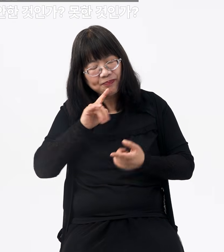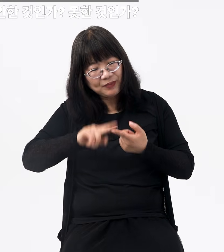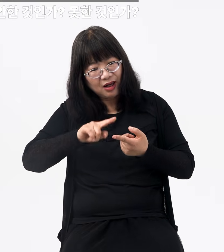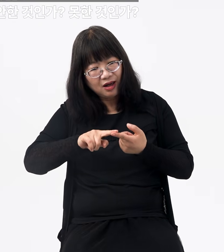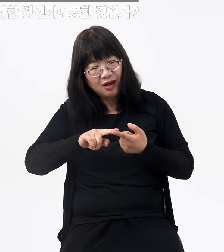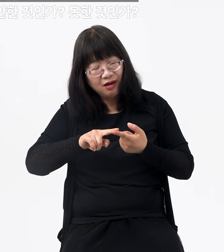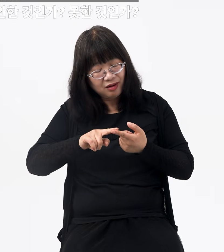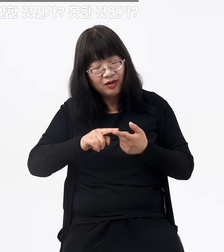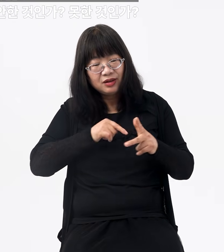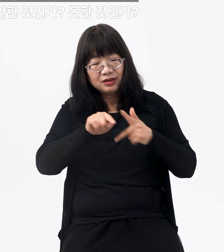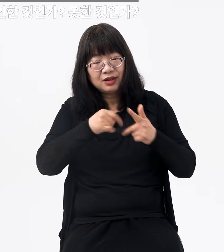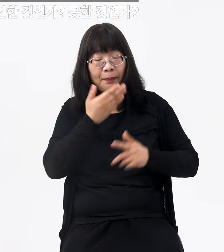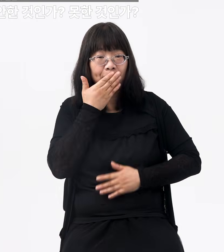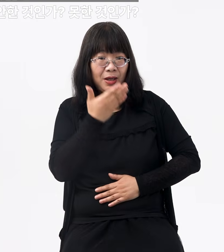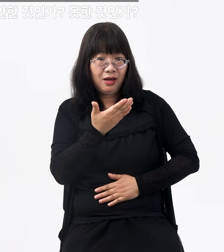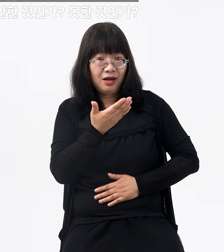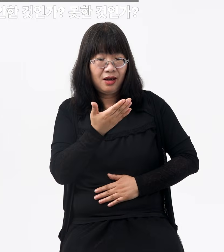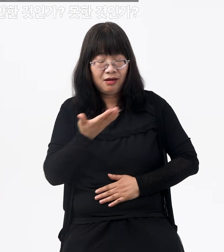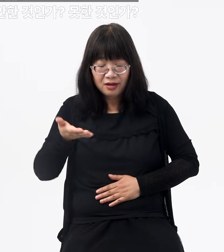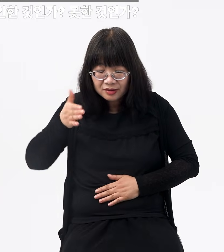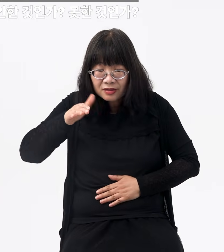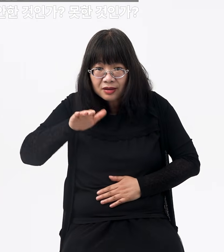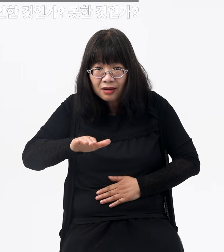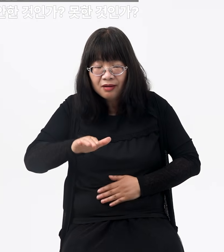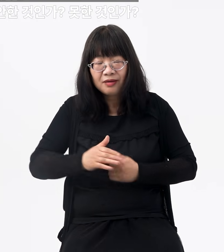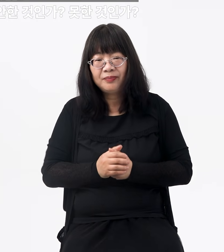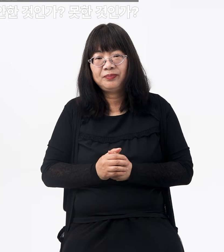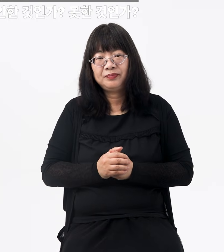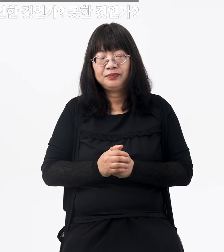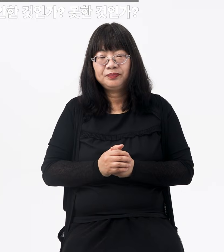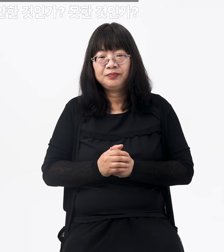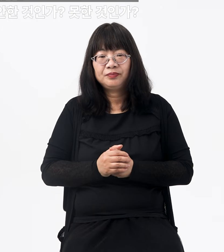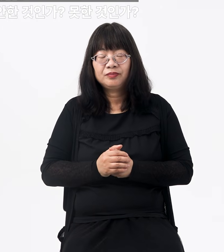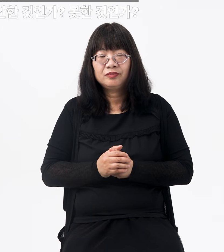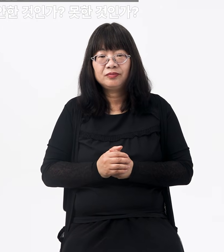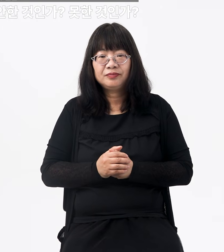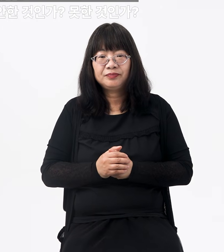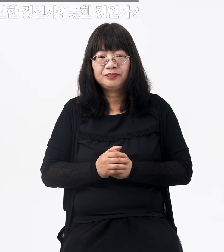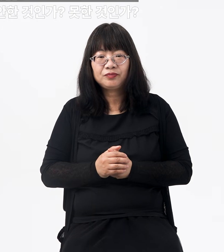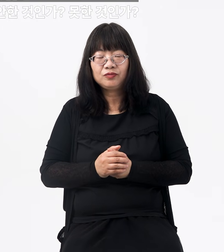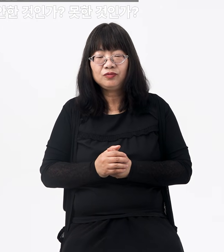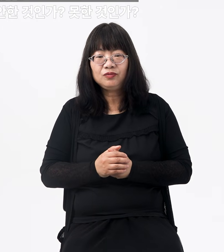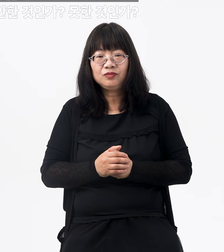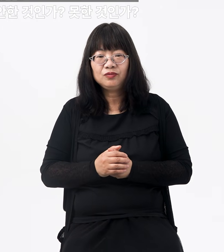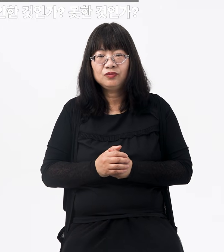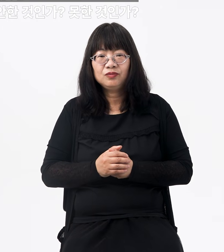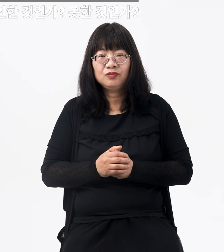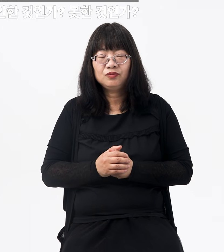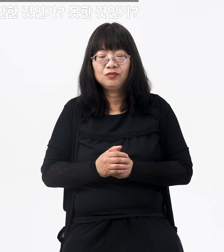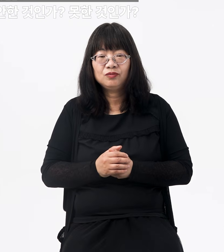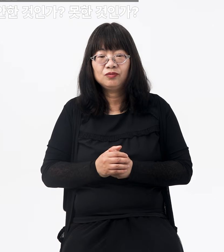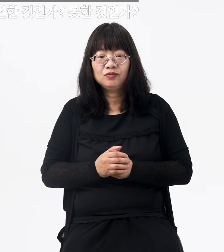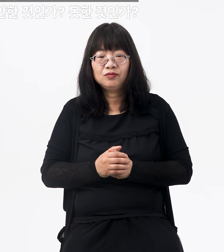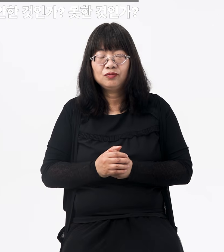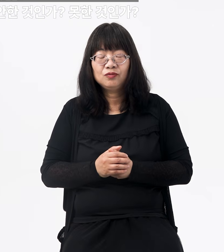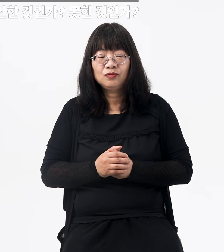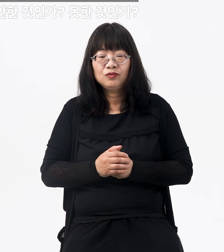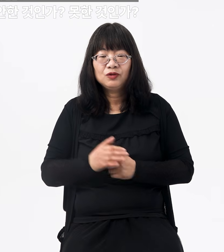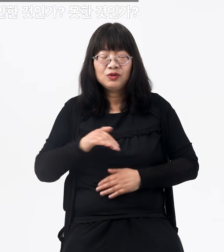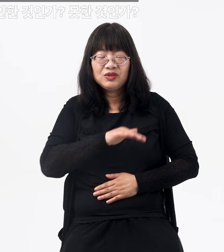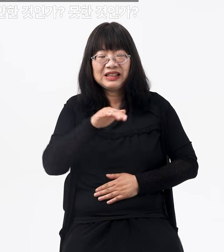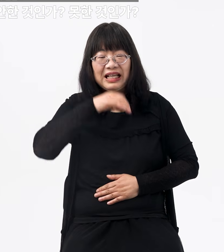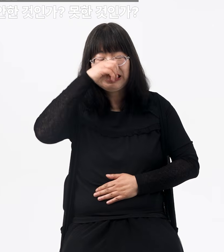상식적인 표현이고. 근데 사실은 이것마저도 우리가 100번 양보해서 이해를 하는